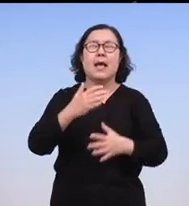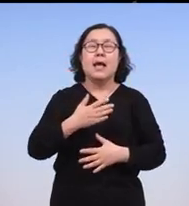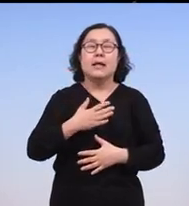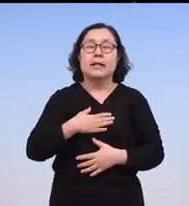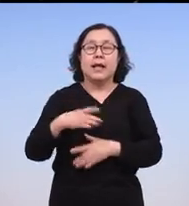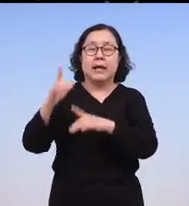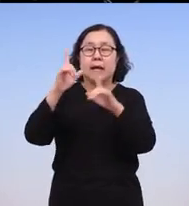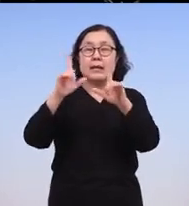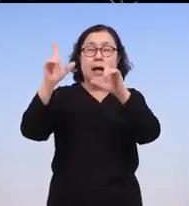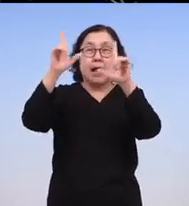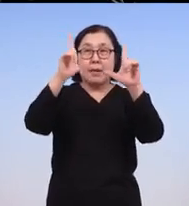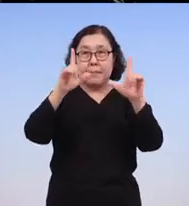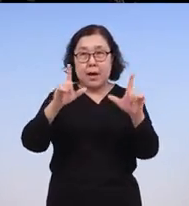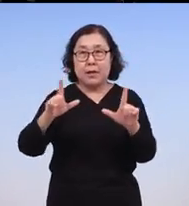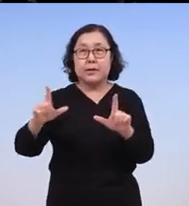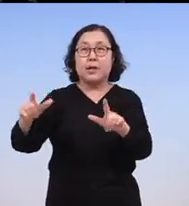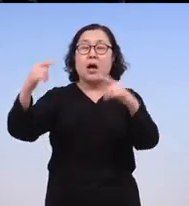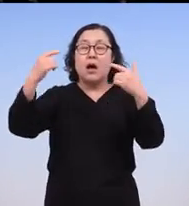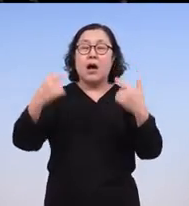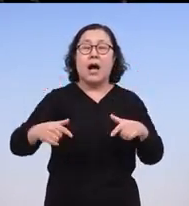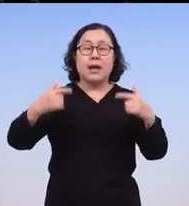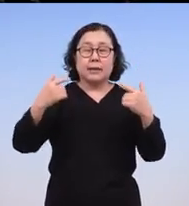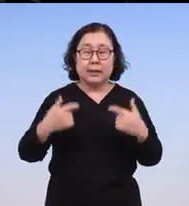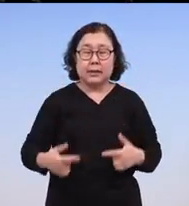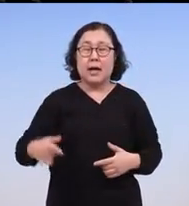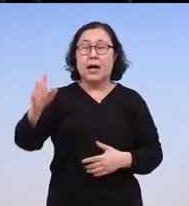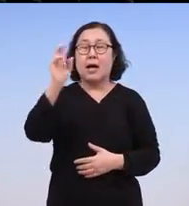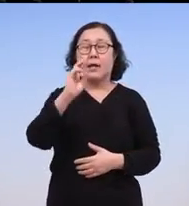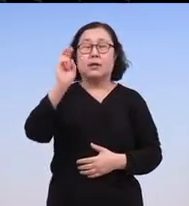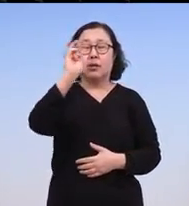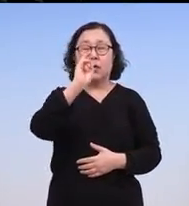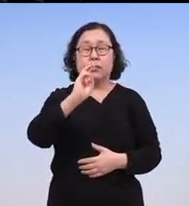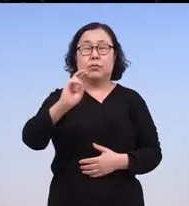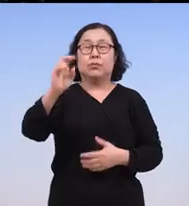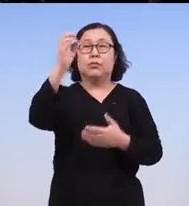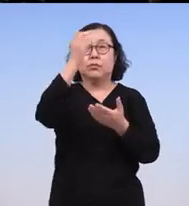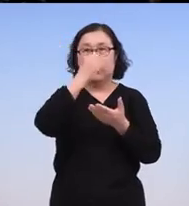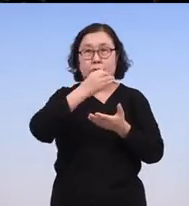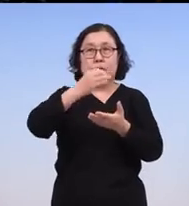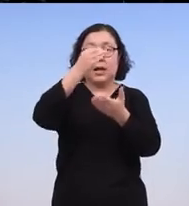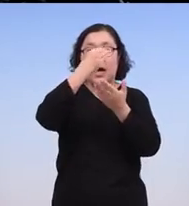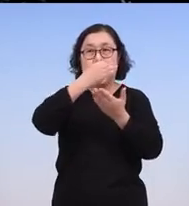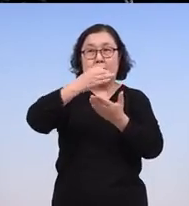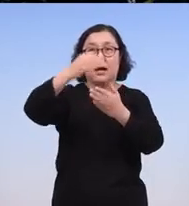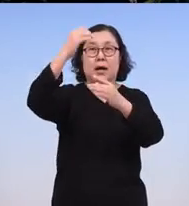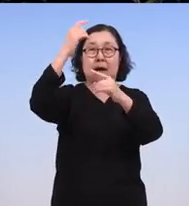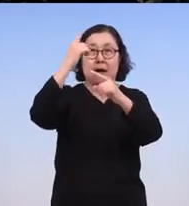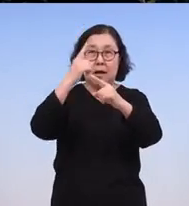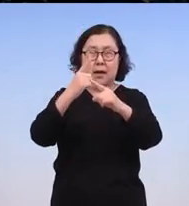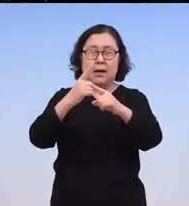잠시 세상에 내가 살면서 항상 찬송